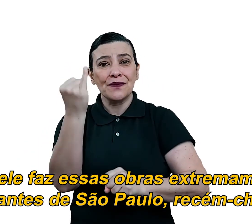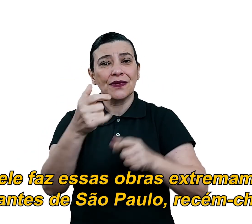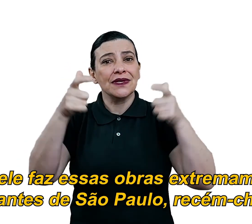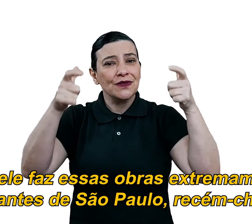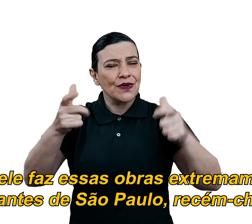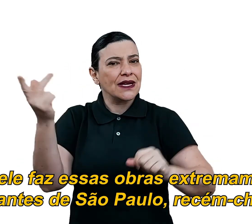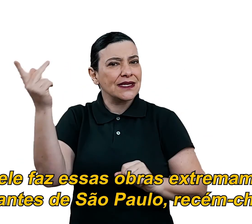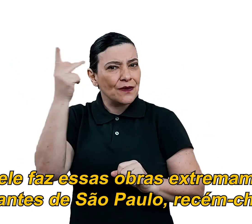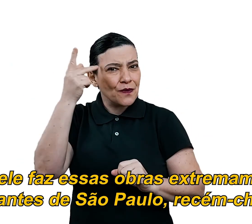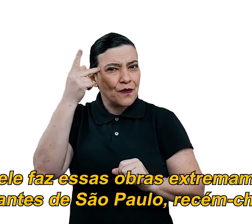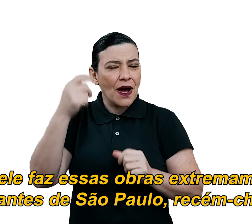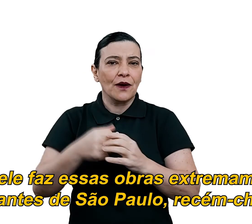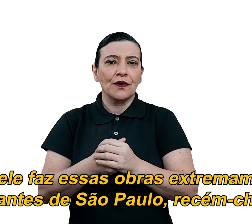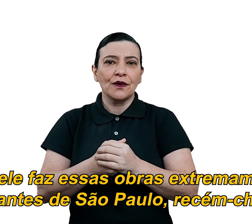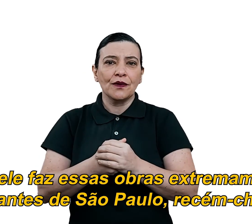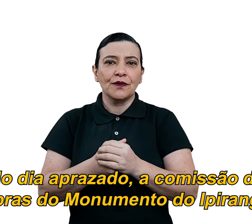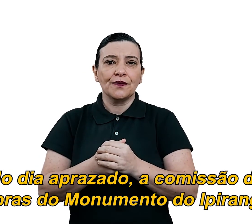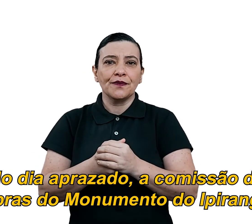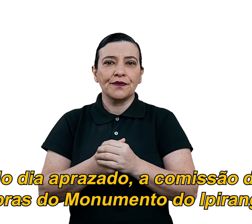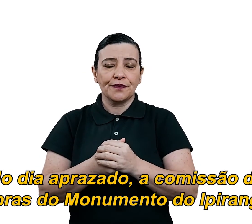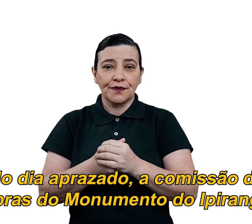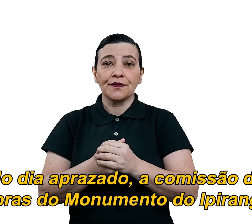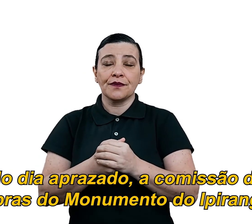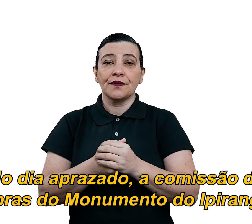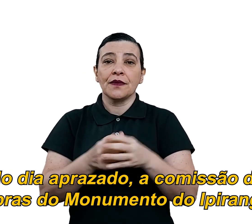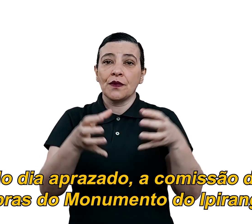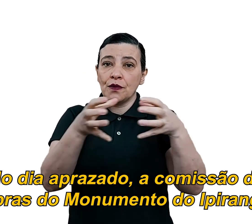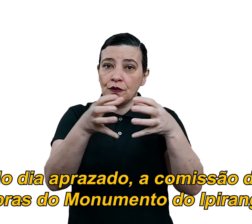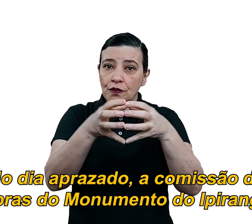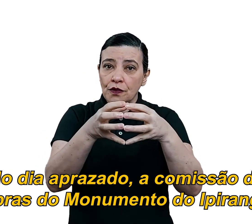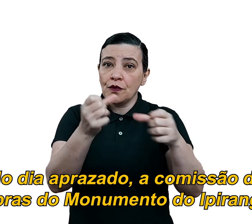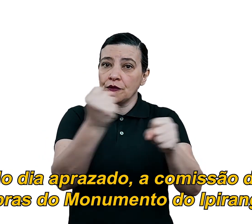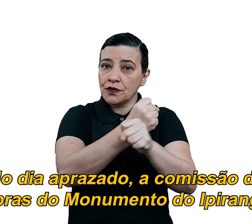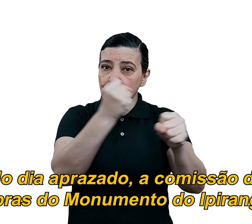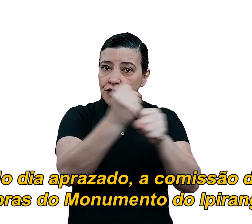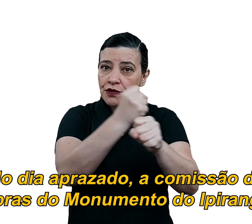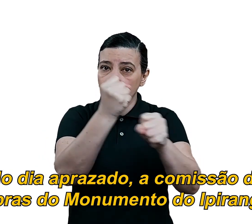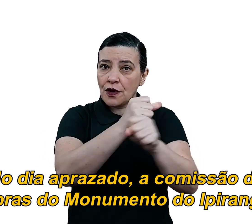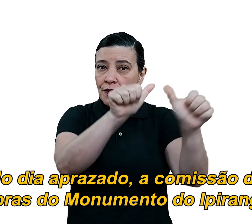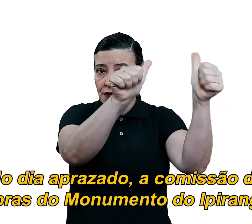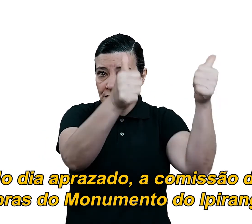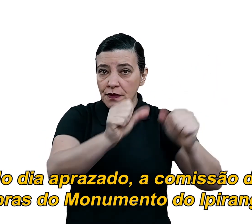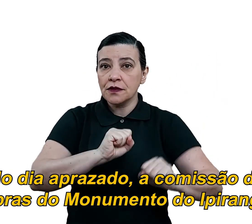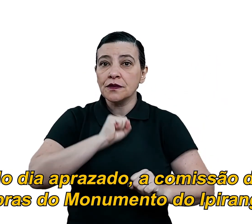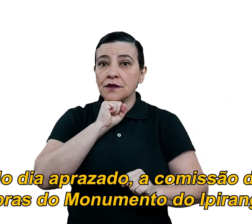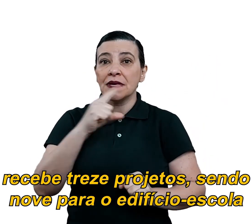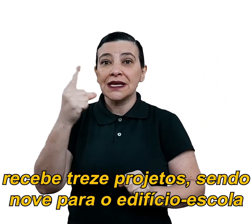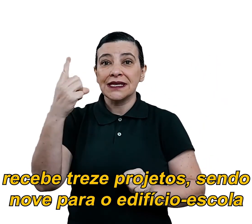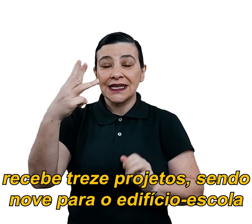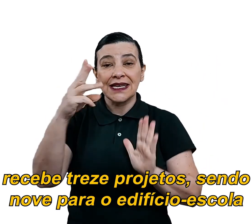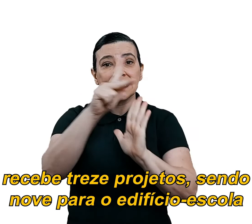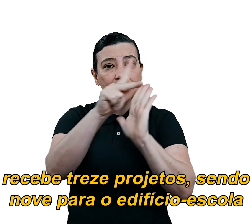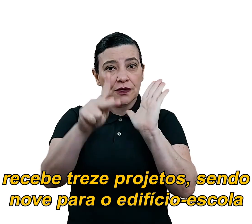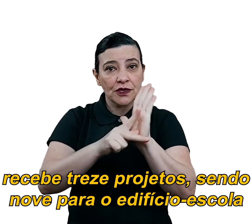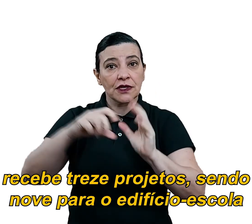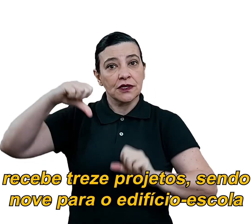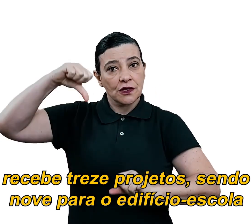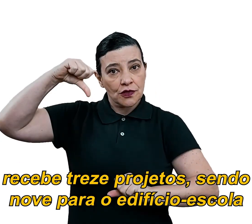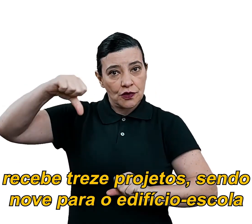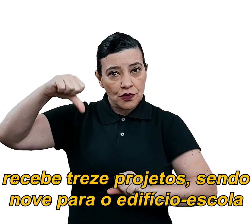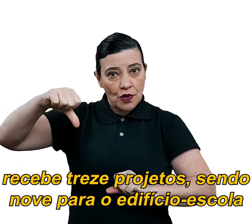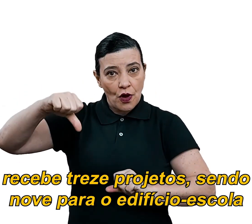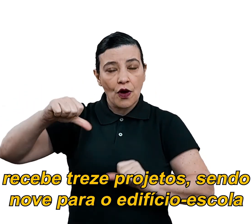extremamente importantes aqui de São Paulo, recém-chegado. No dia aprazado, a Comissão de Obras do Monumento do Ipiranga recebe 13